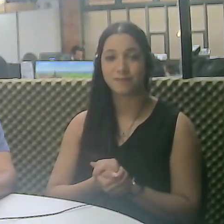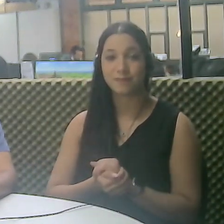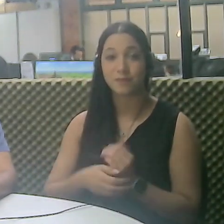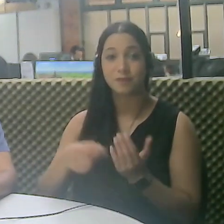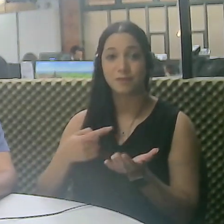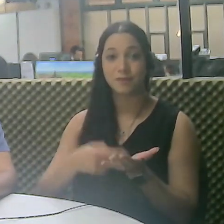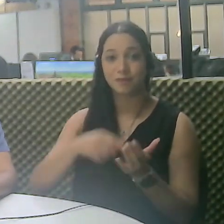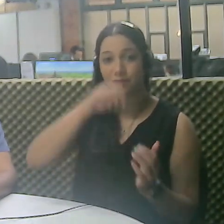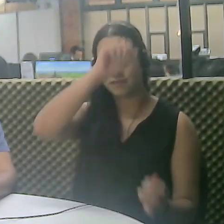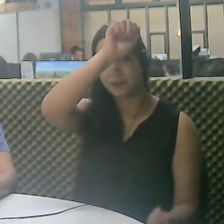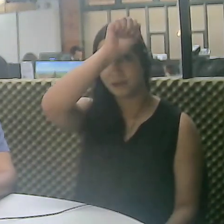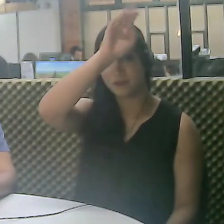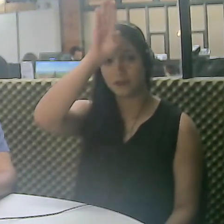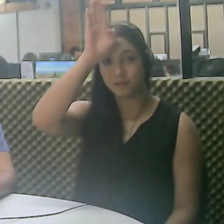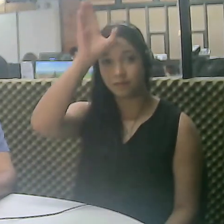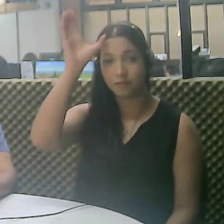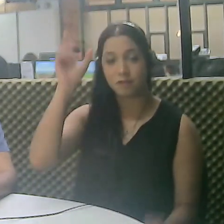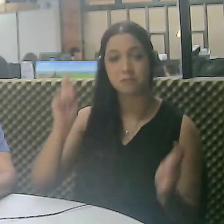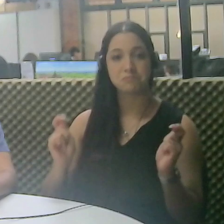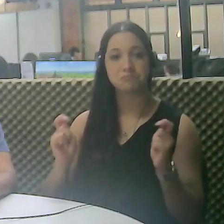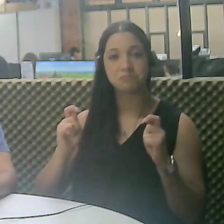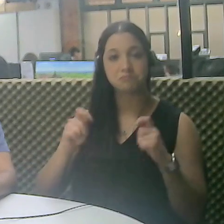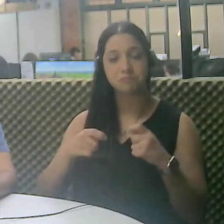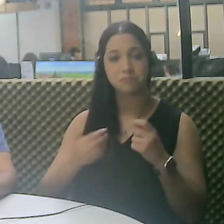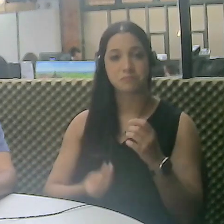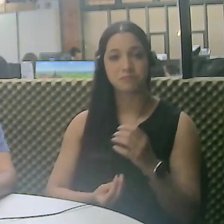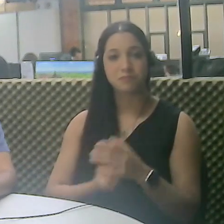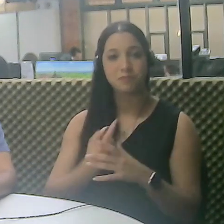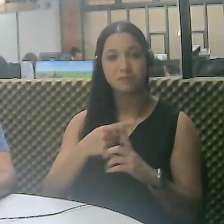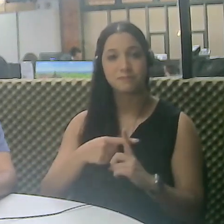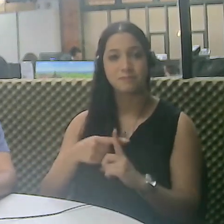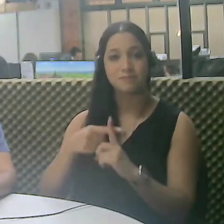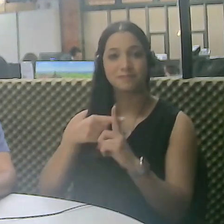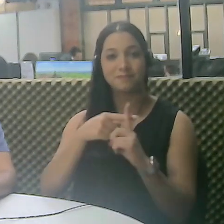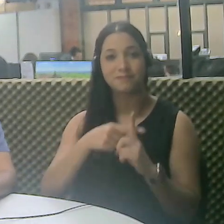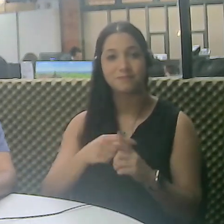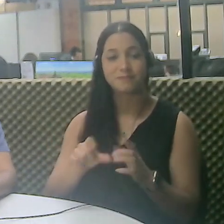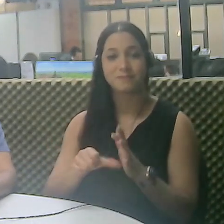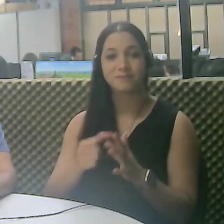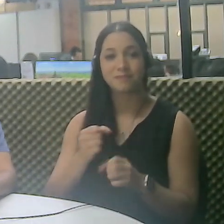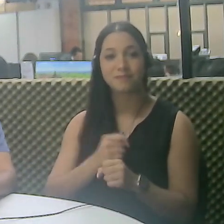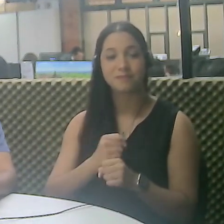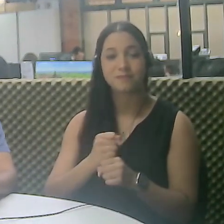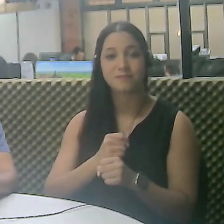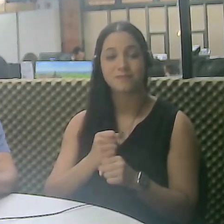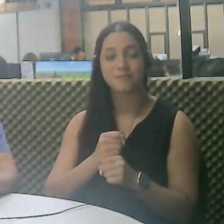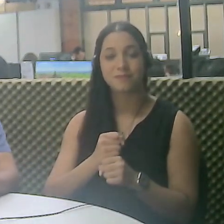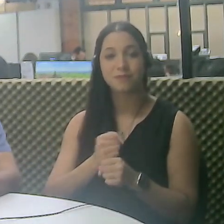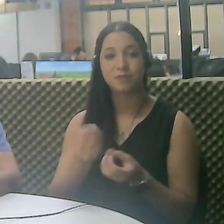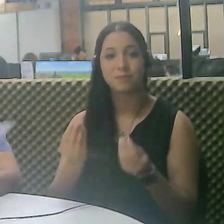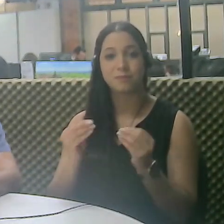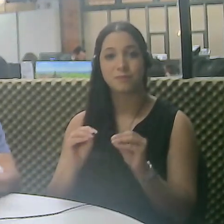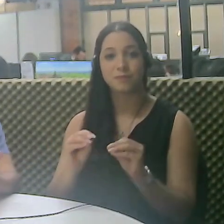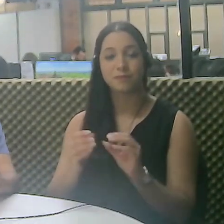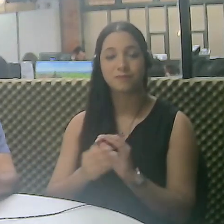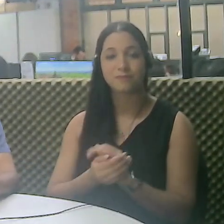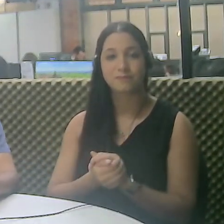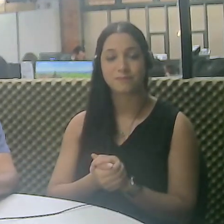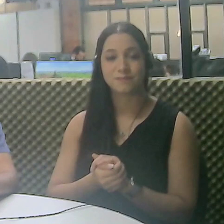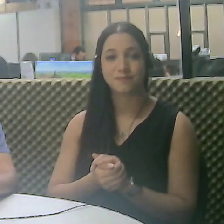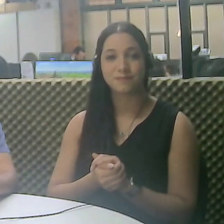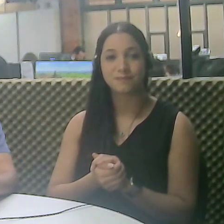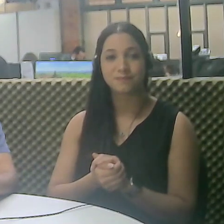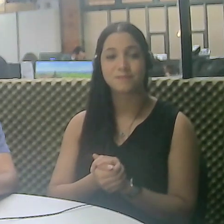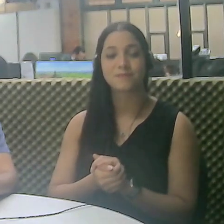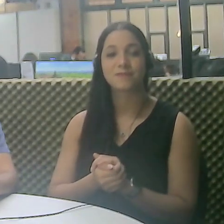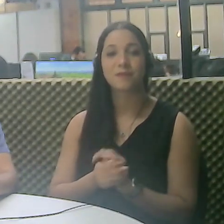pela Alfabetização apresenta eficiência com resultados positivos no primeiro ano letivo de implantação. E